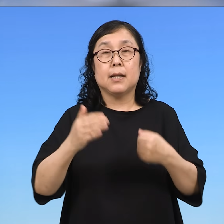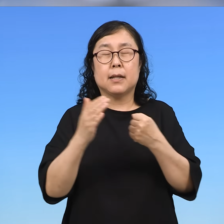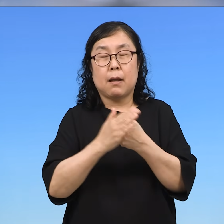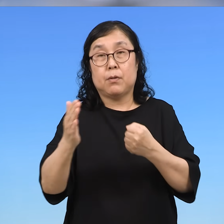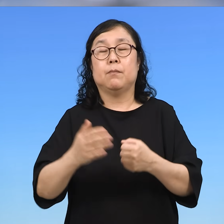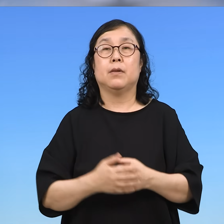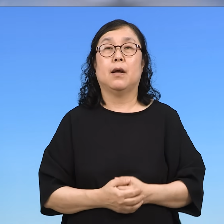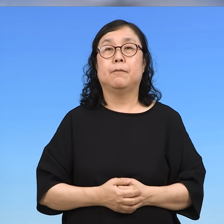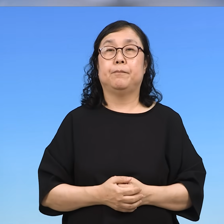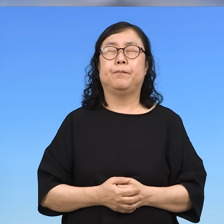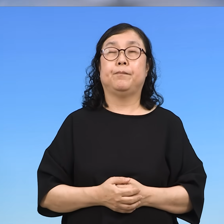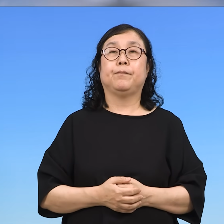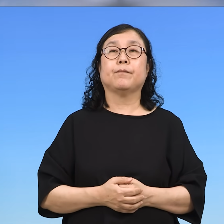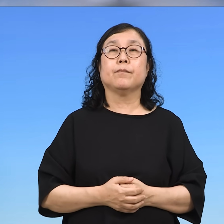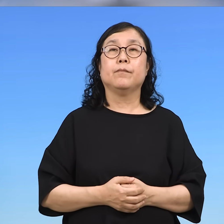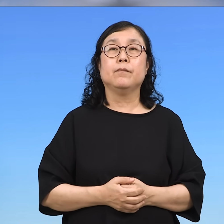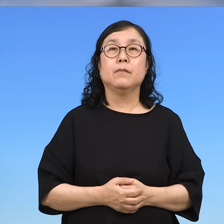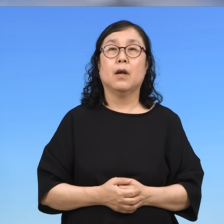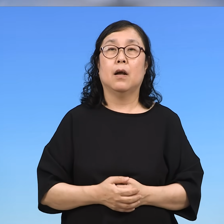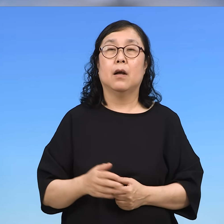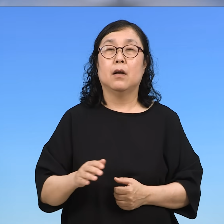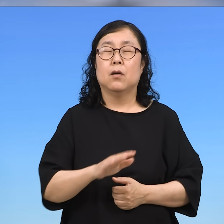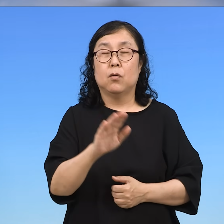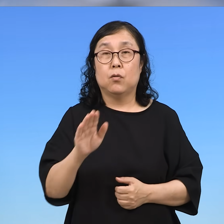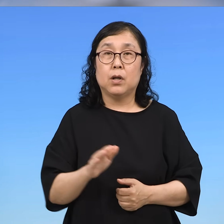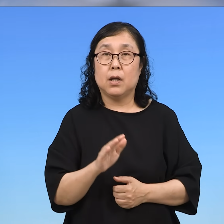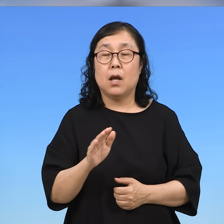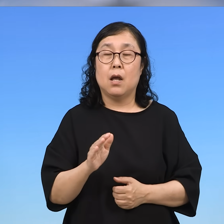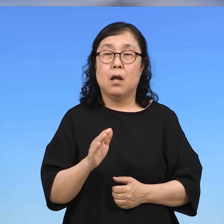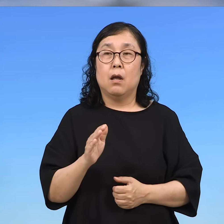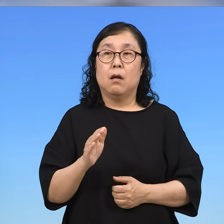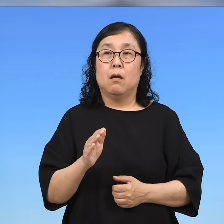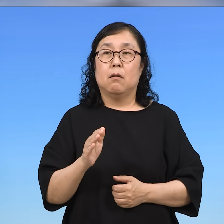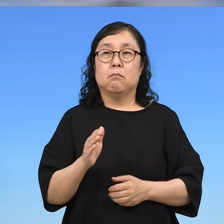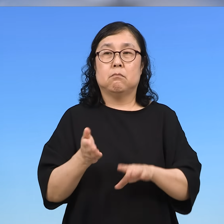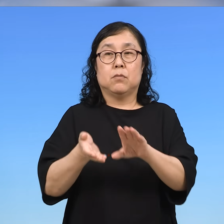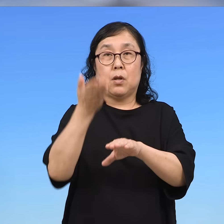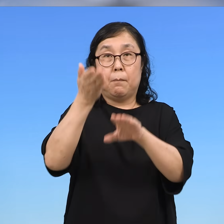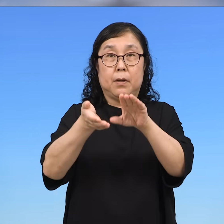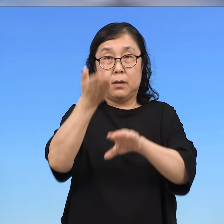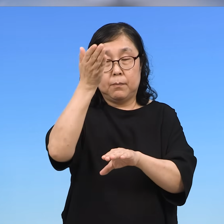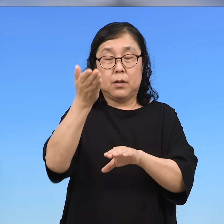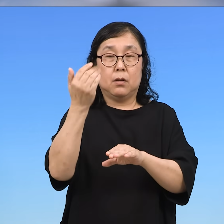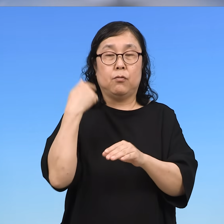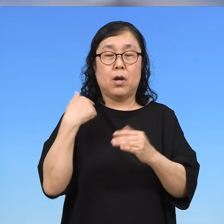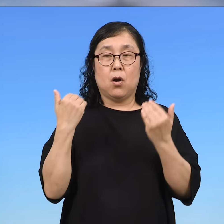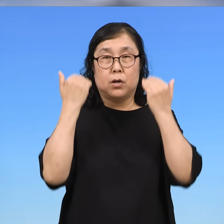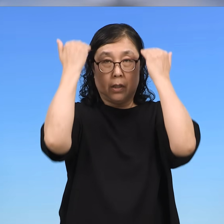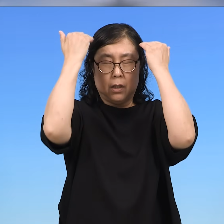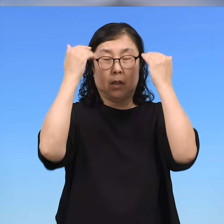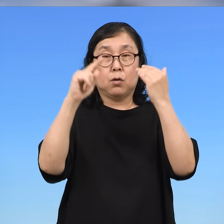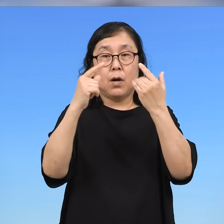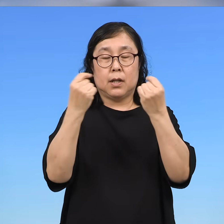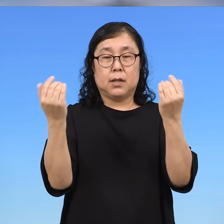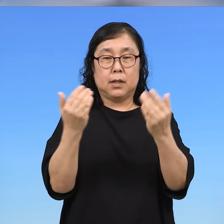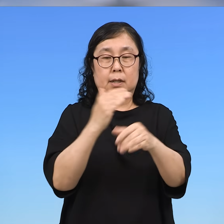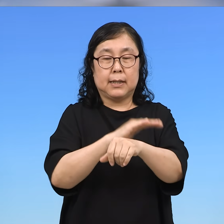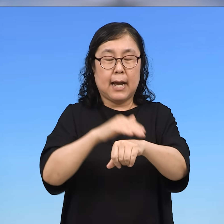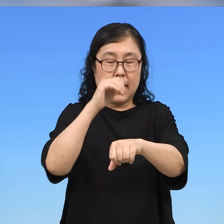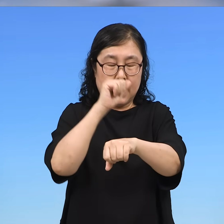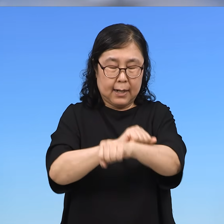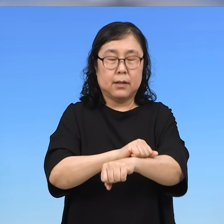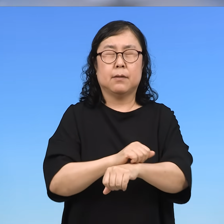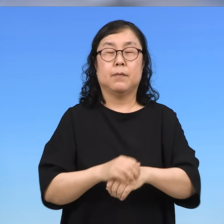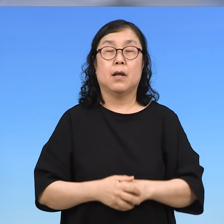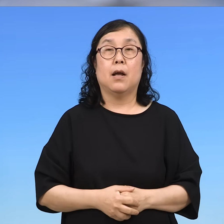잡아주는 거. 그런 면에서 보면은 참 우리 윗대 어른들이 너무나 그런 역할을 잘 하신 것 같습니다. 최근에